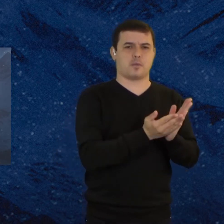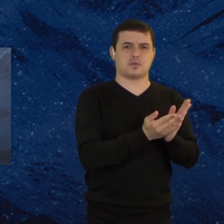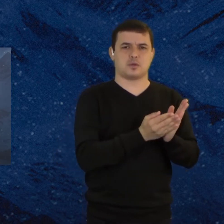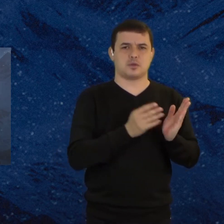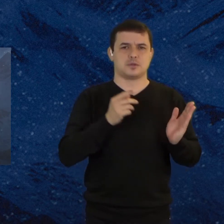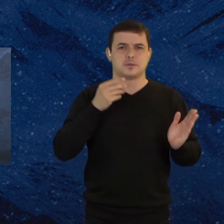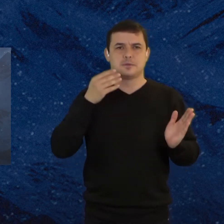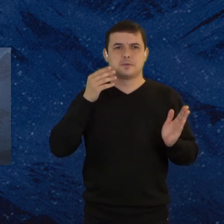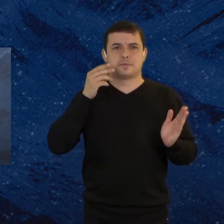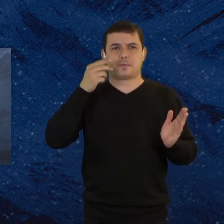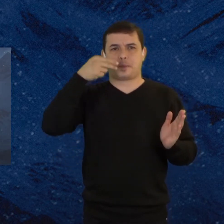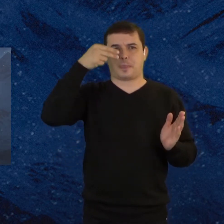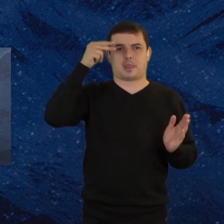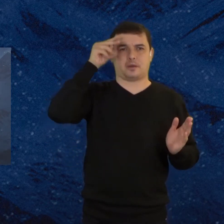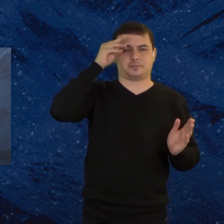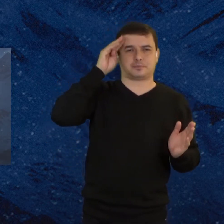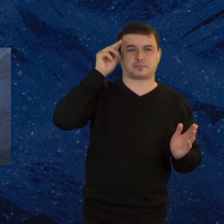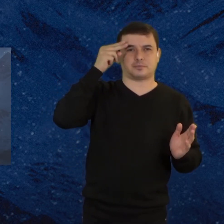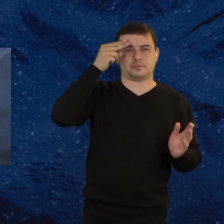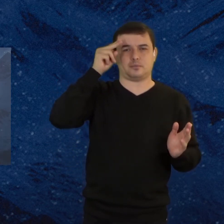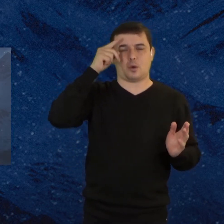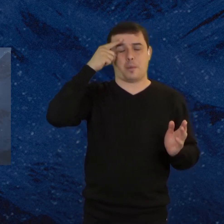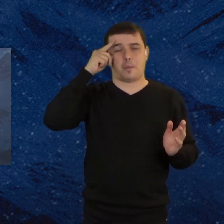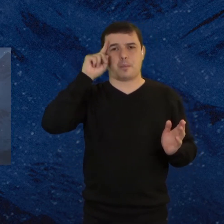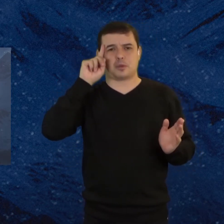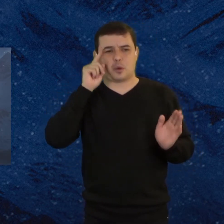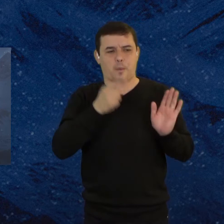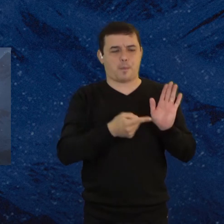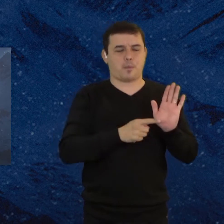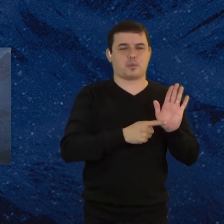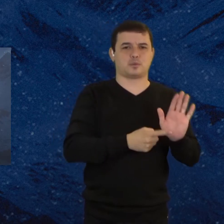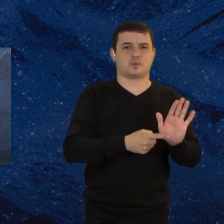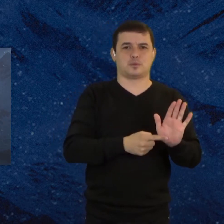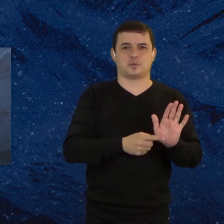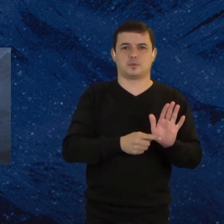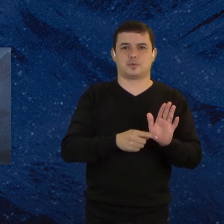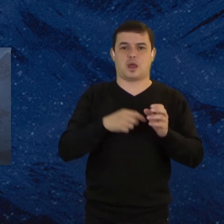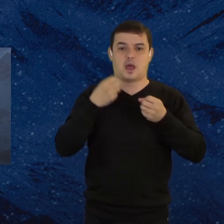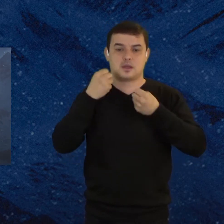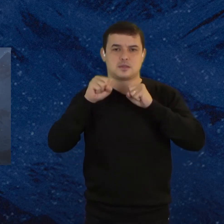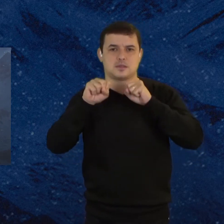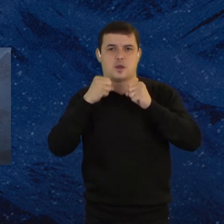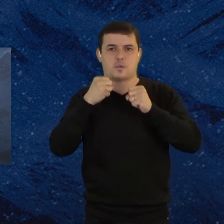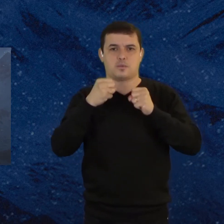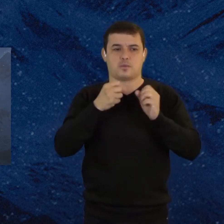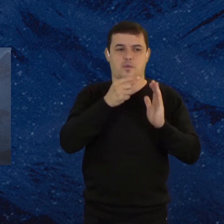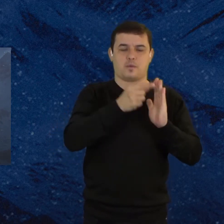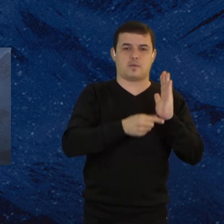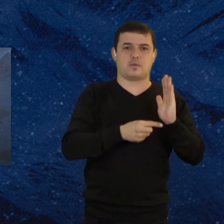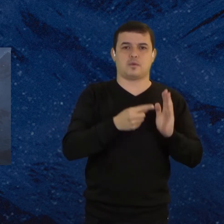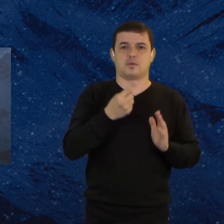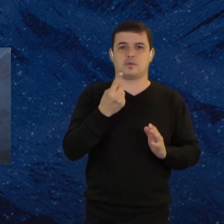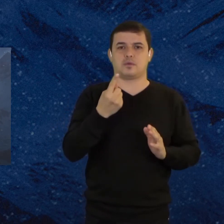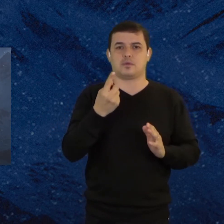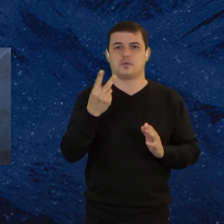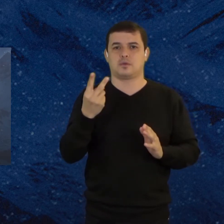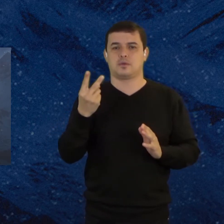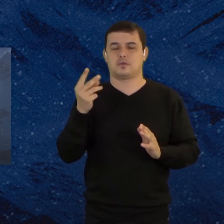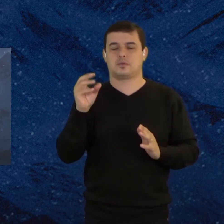em Salmos 110, versículo 3. Eu creio que Deus está, de fato,